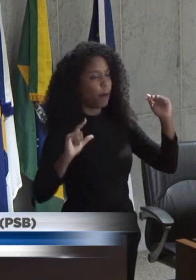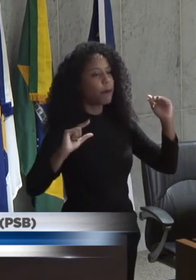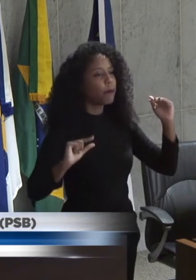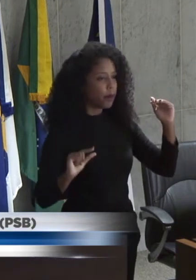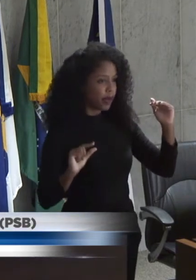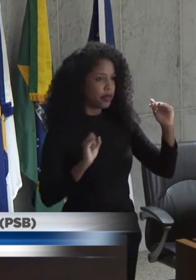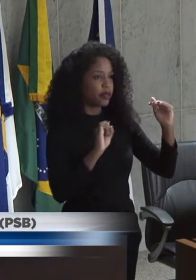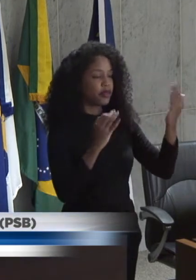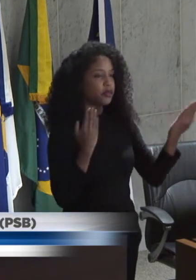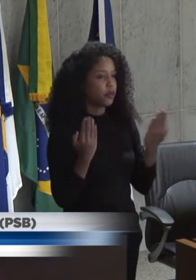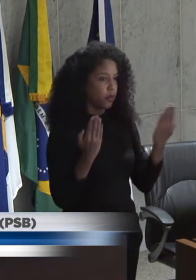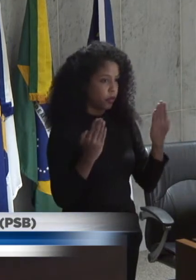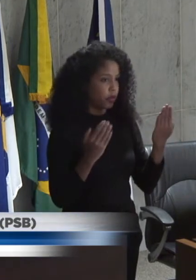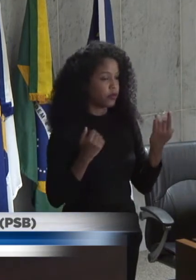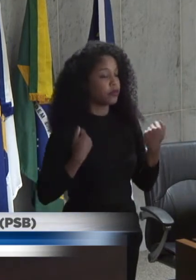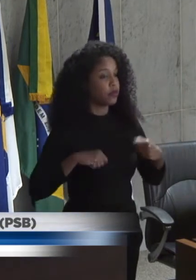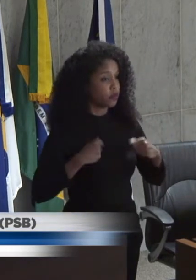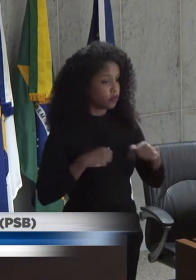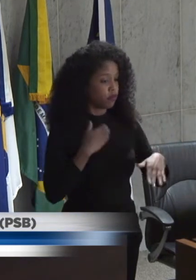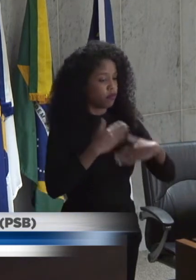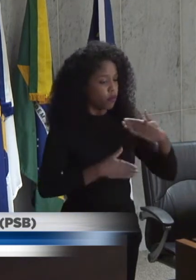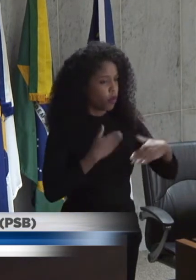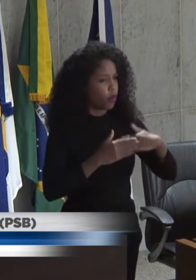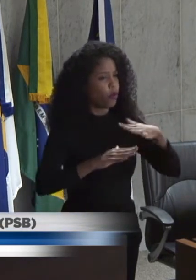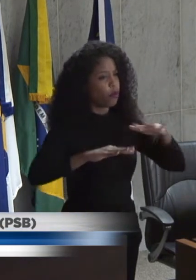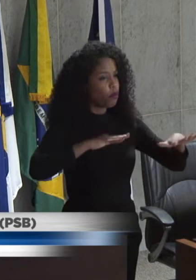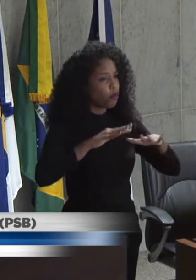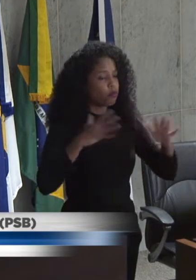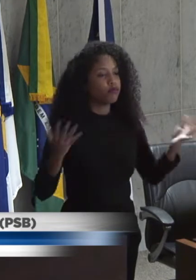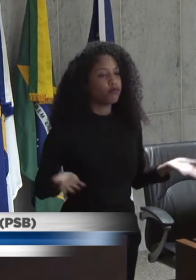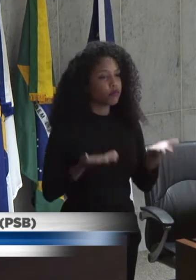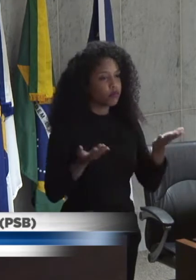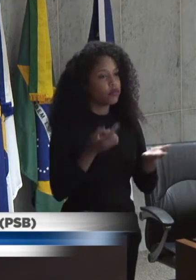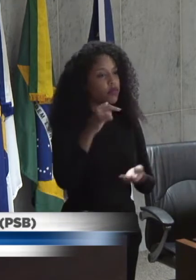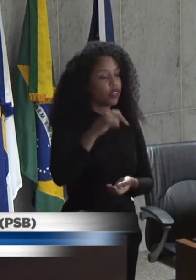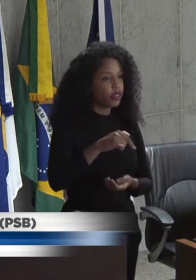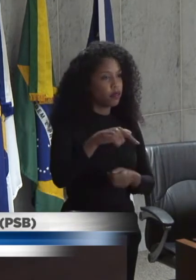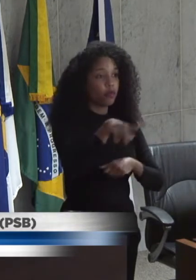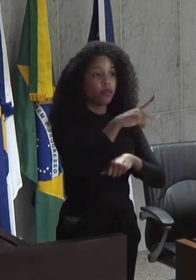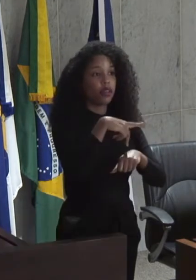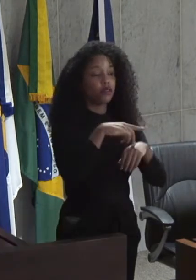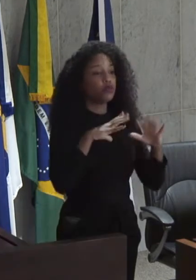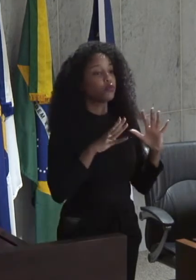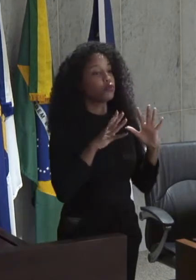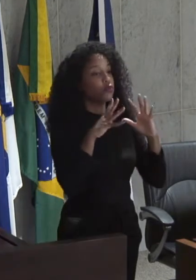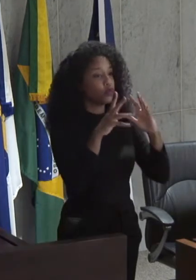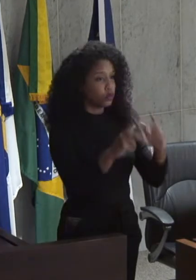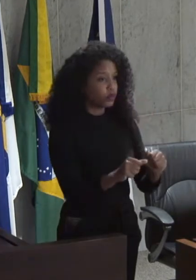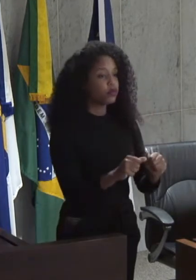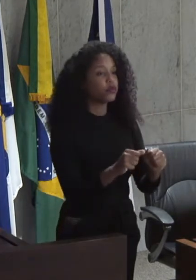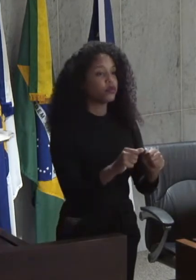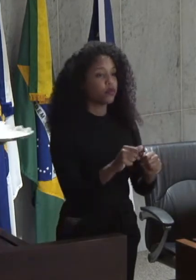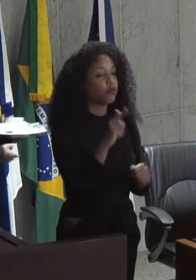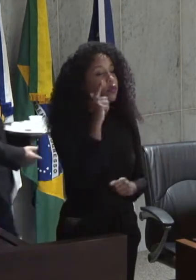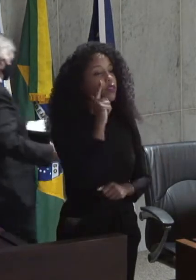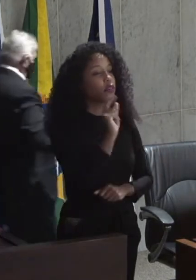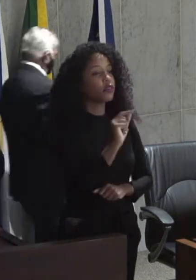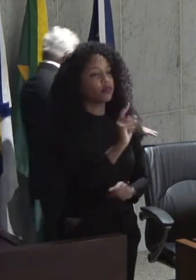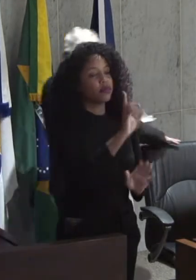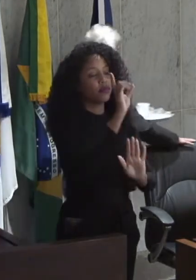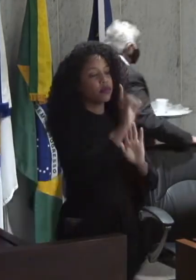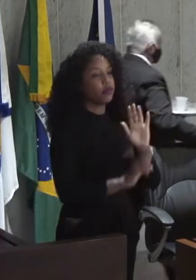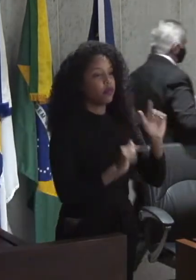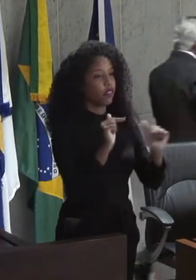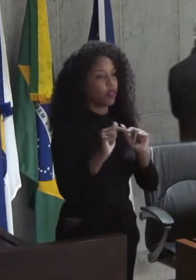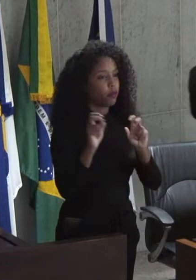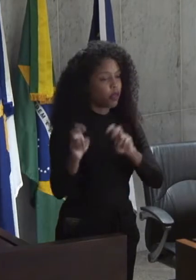Social. Foi preciso um processo muito forte de mobilização aqui, no país como um todo, para haver consignado o direito dos trabalhadores rurais